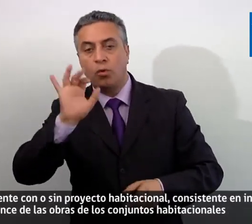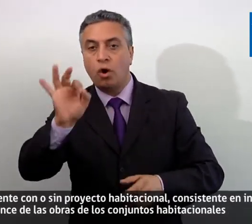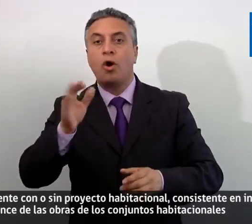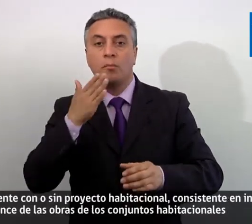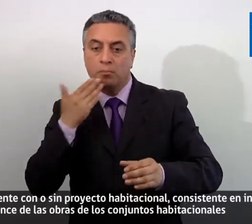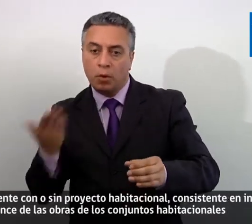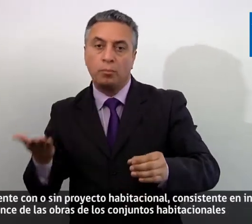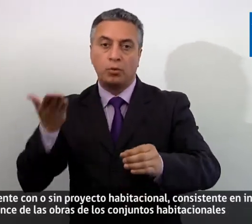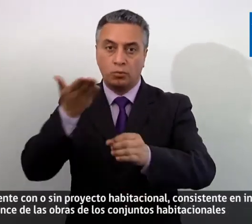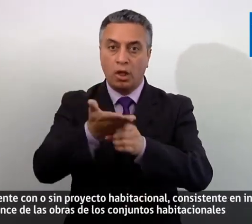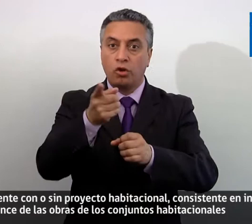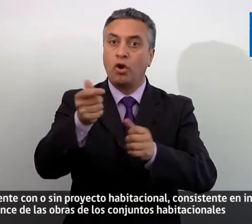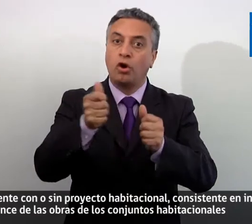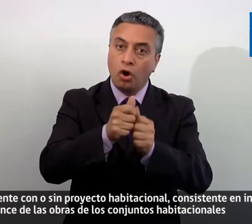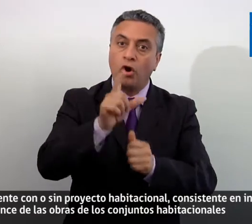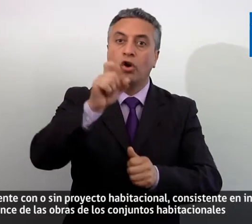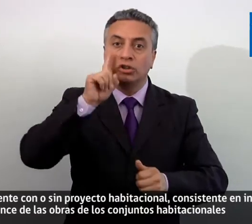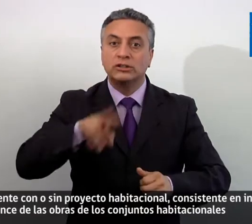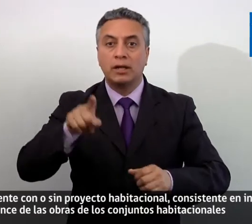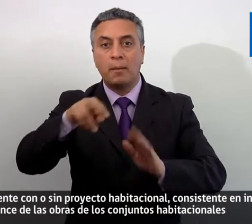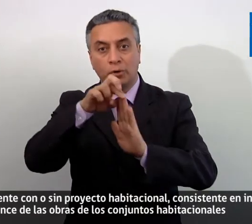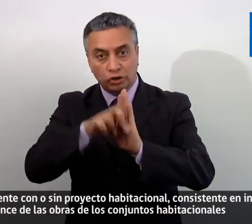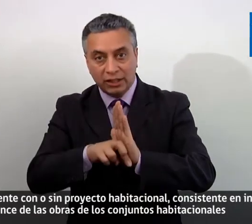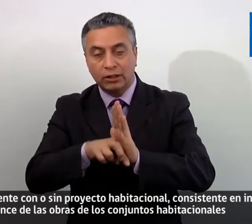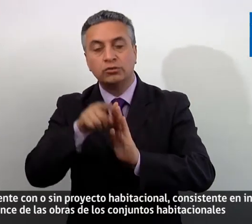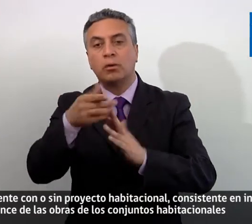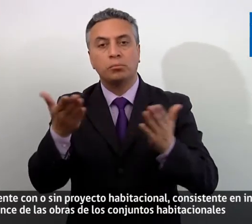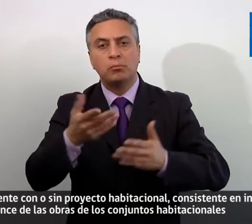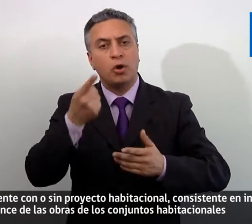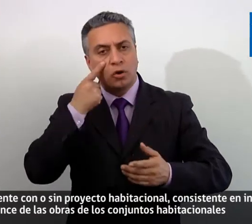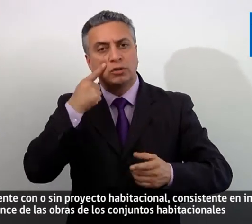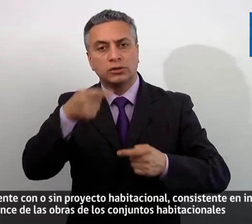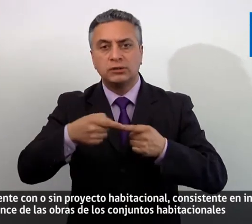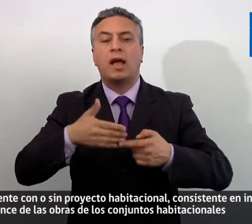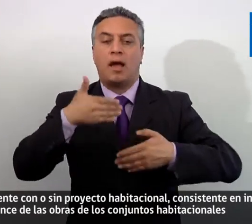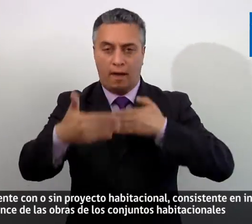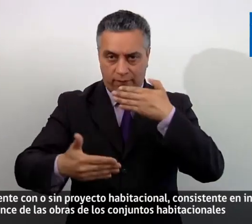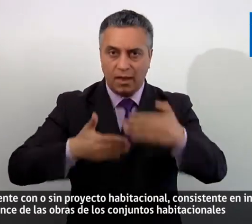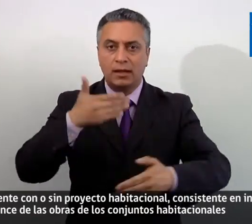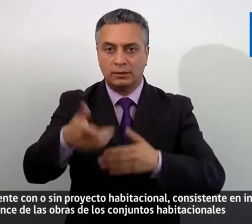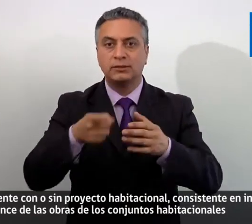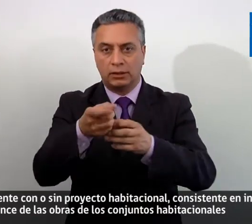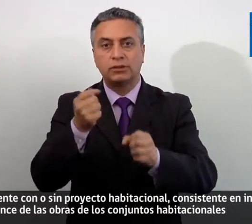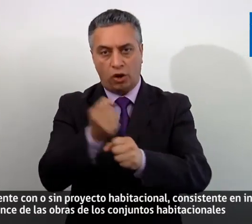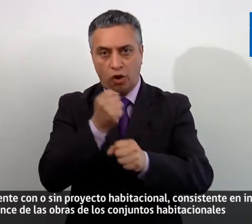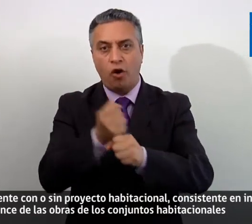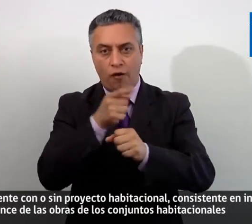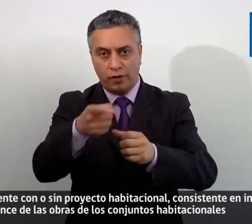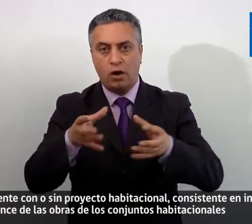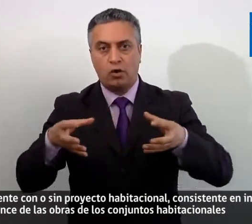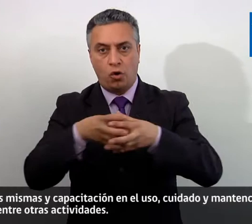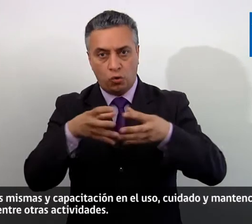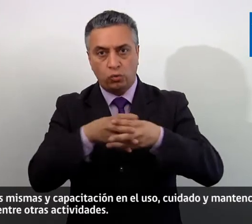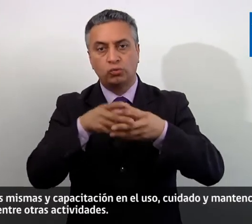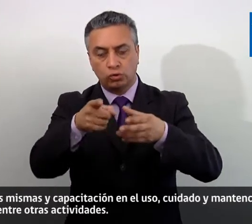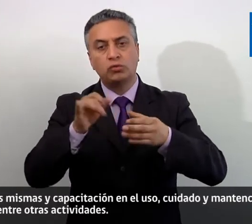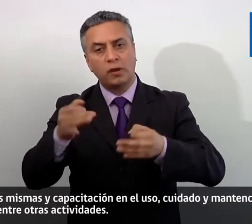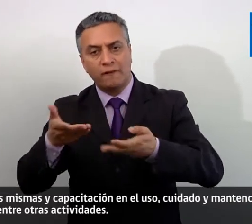proyecto habitacional consistente en información sobre el avance de las obras de los conjuntos habitacionales, visitas a las